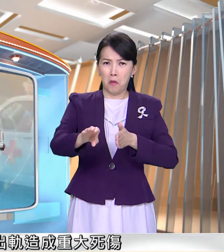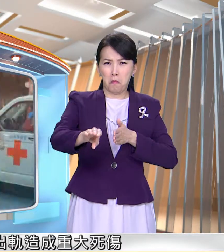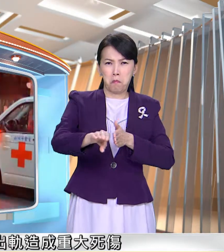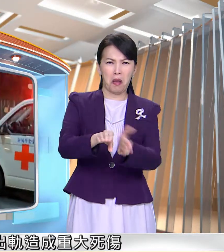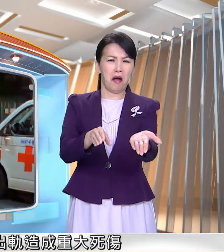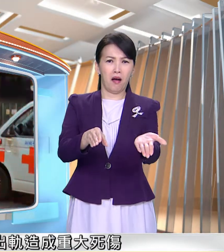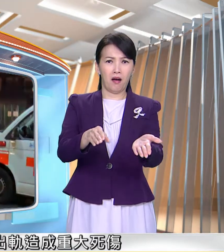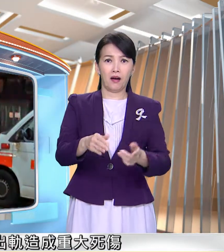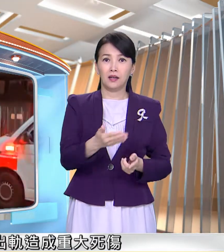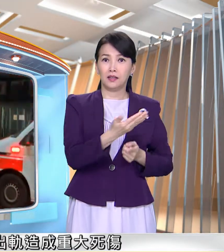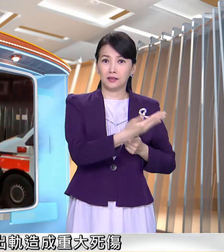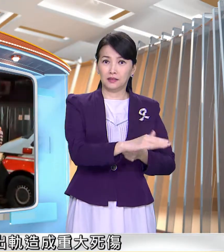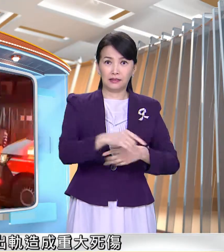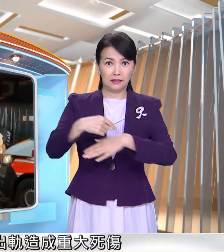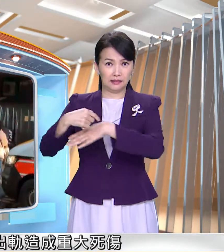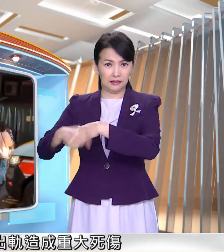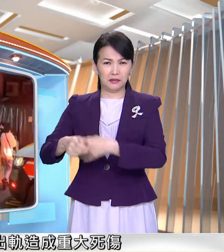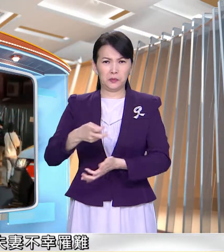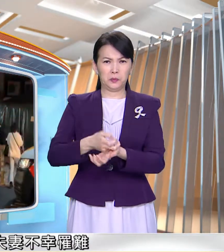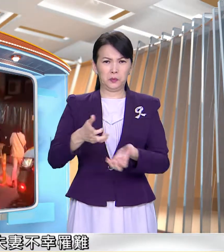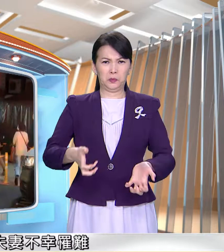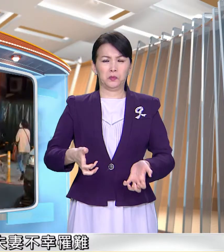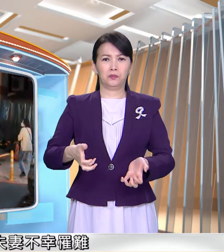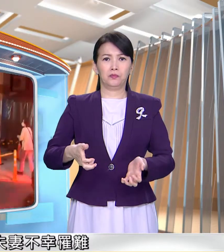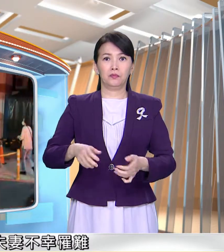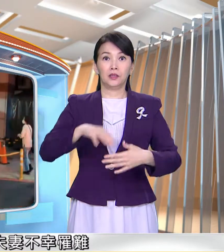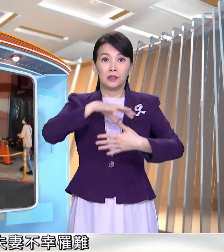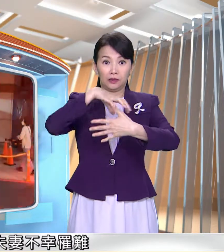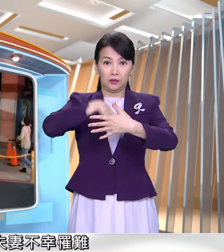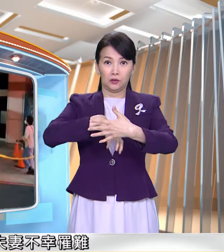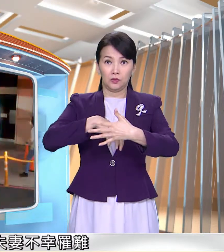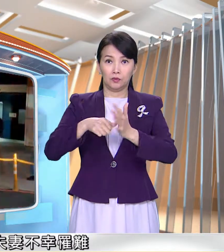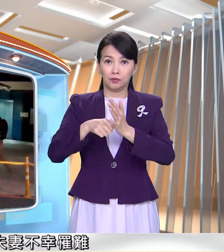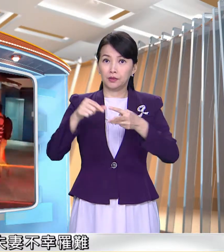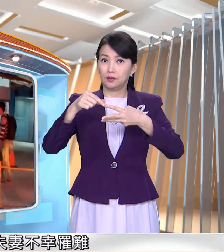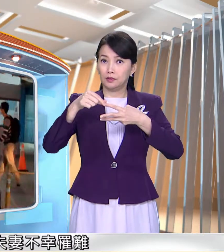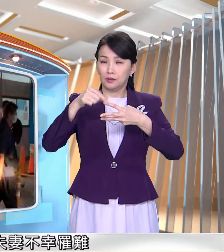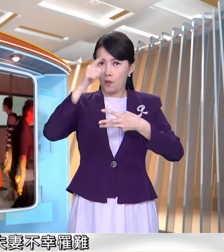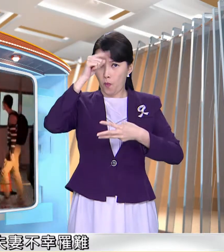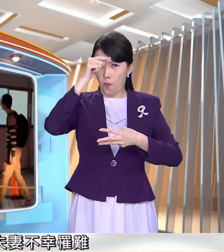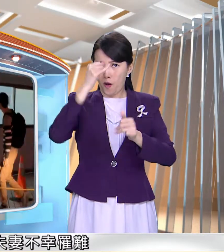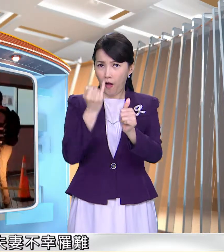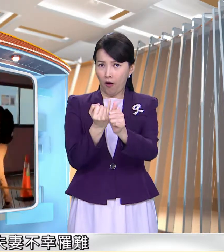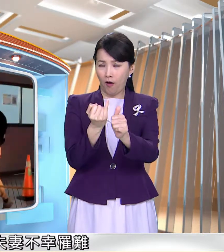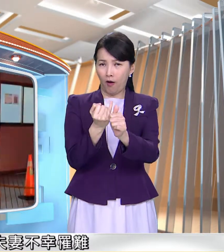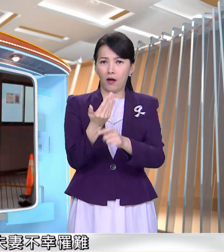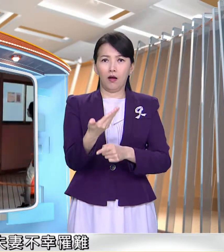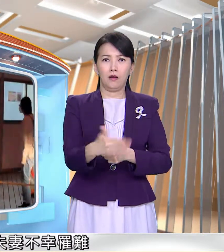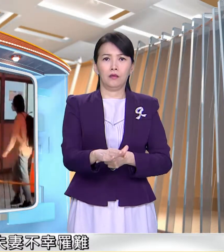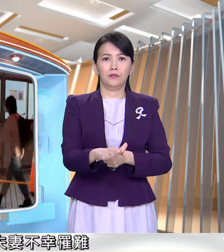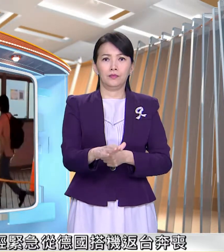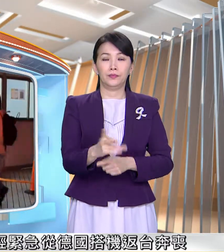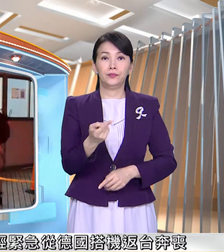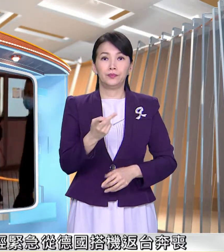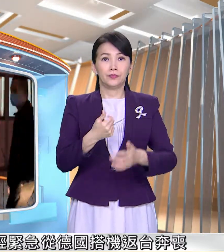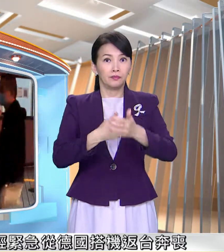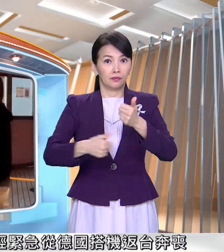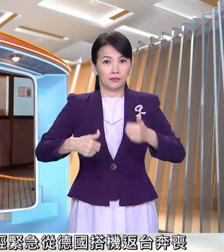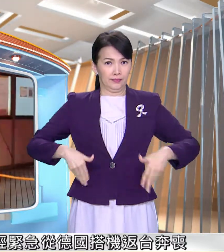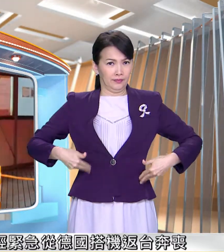造成了重大死伤，而其中有对黄姓夫妻不幸罹难，他们的孩子已经